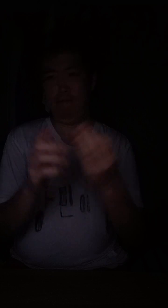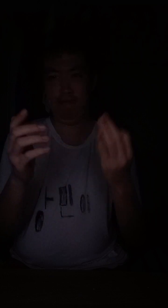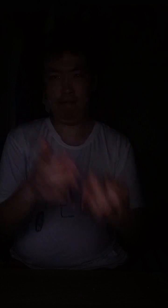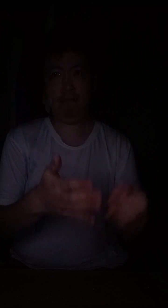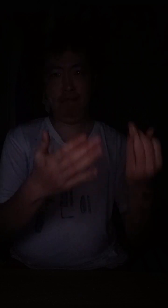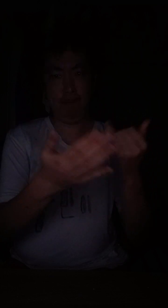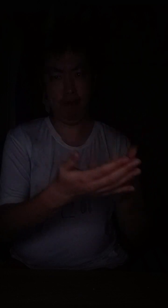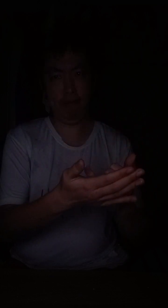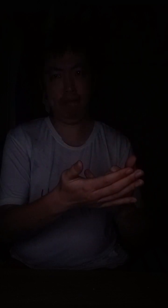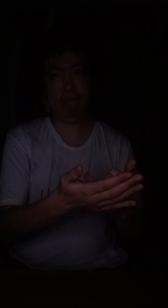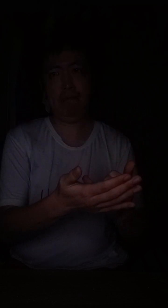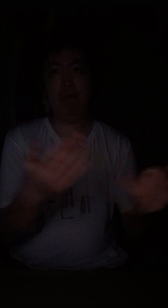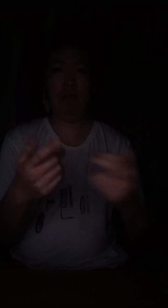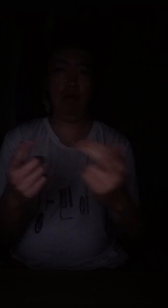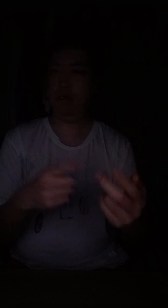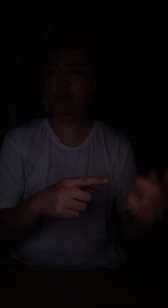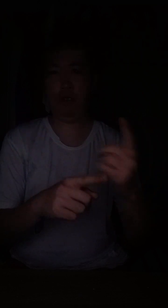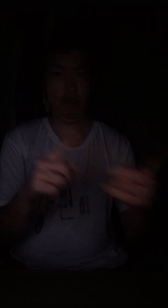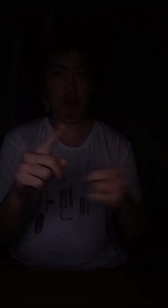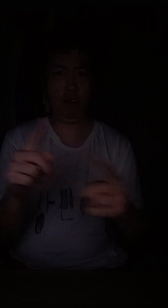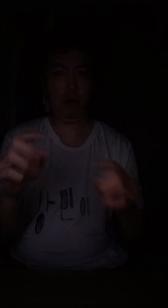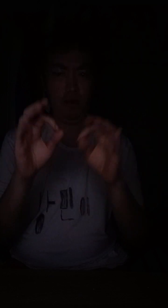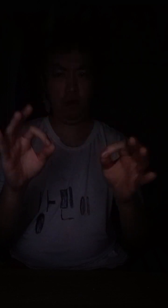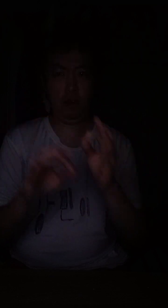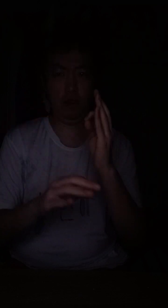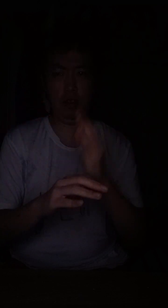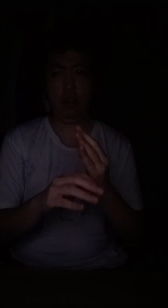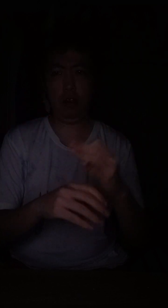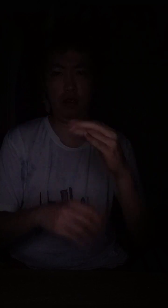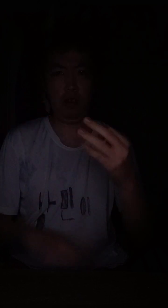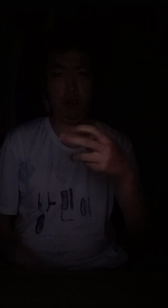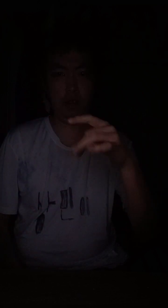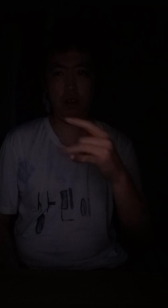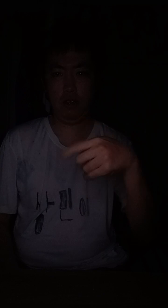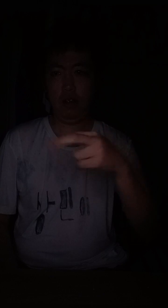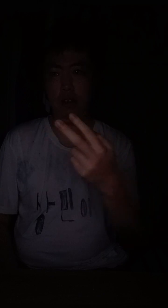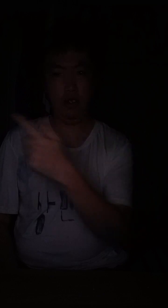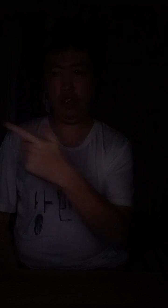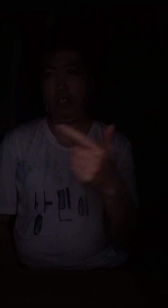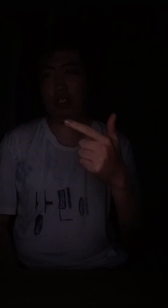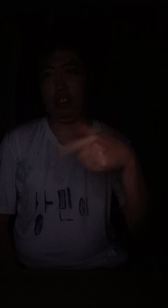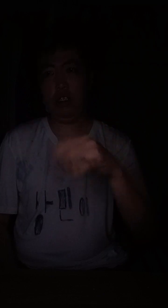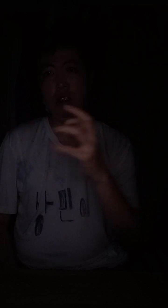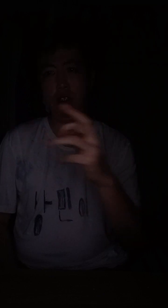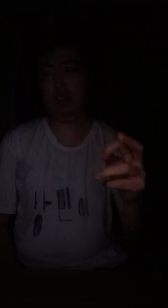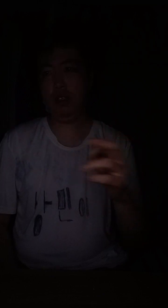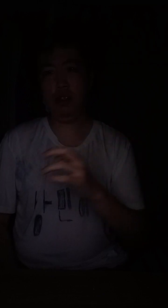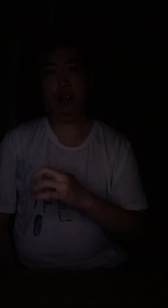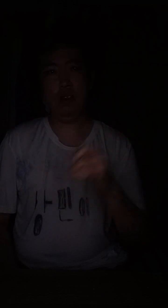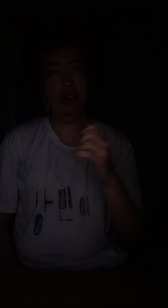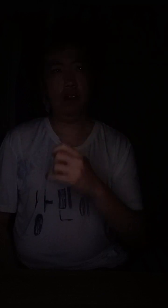탄핵과 위원을 추천하지 않고 있는 것이 원인인데 재판부가 이 부분에 대해서도 면죄부를 준 것 같아요. 정치 판결이라는 생각이